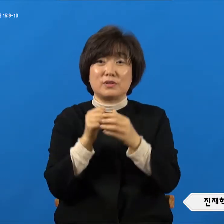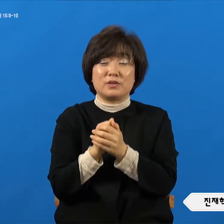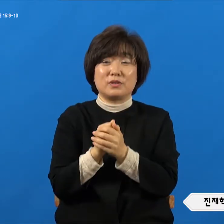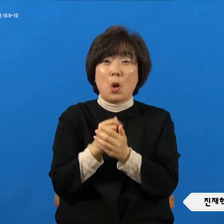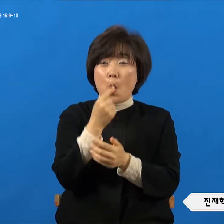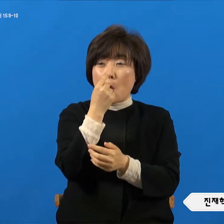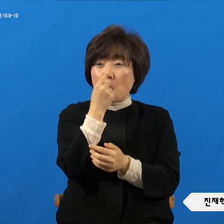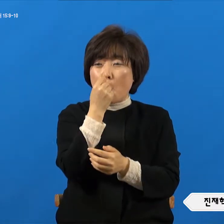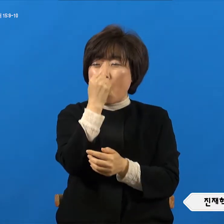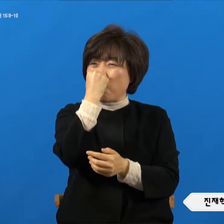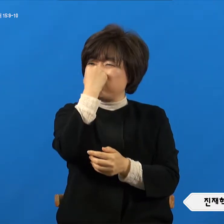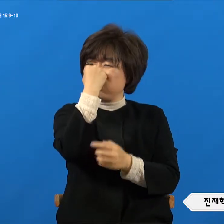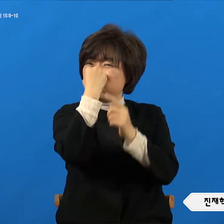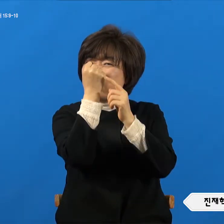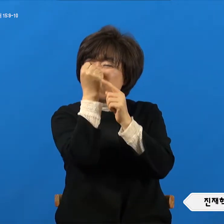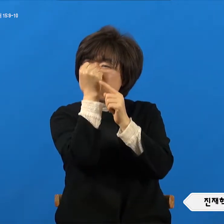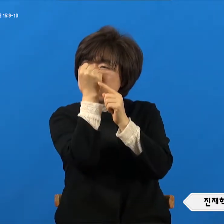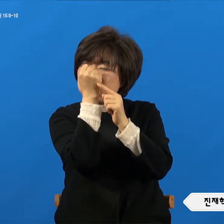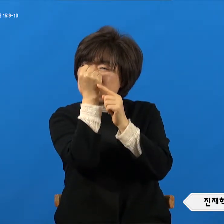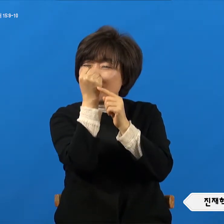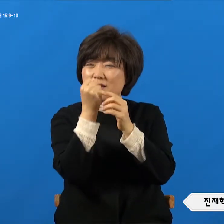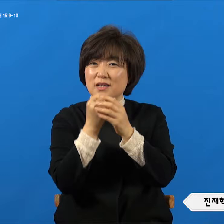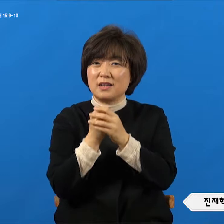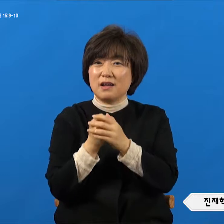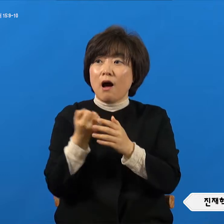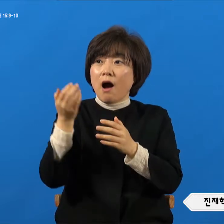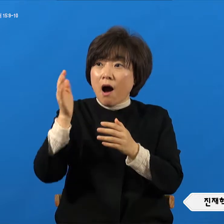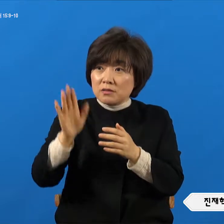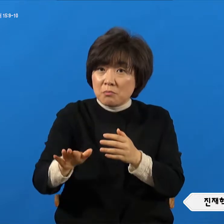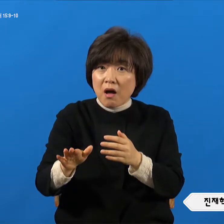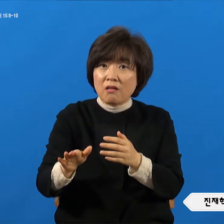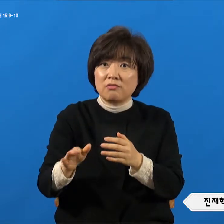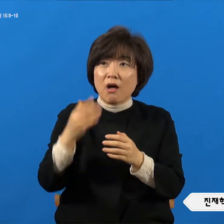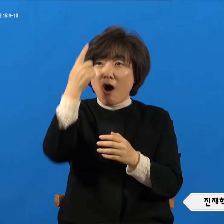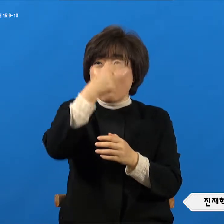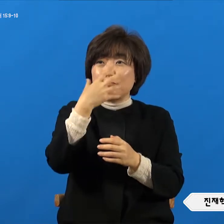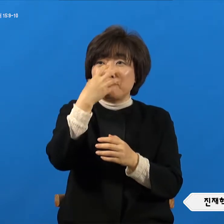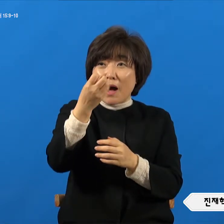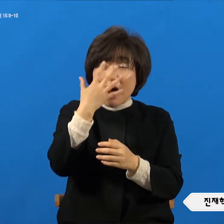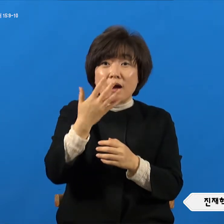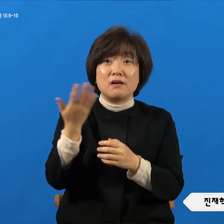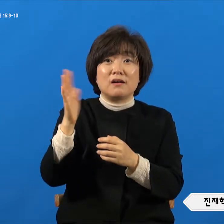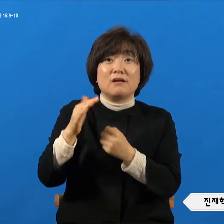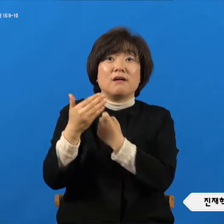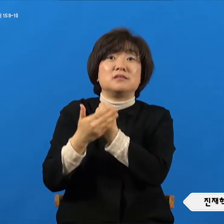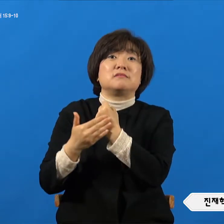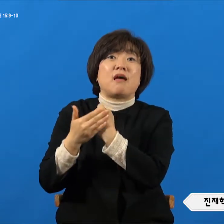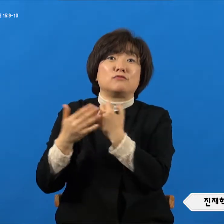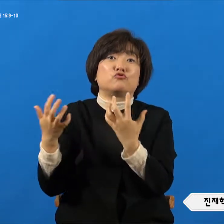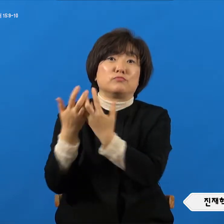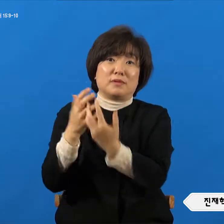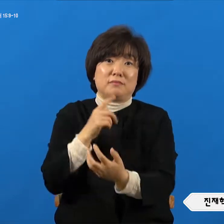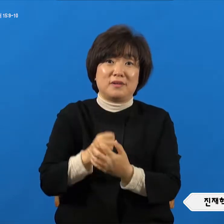맞붙었고 코는 매부리 코나 은혜는 충만했다. 한마디로